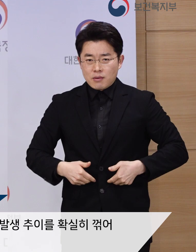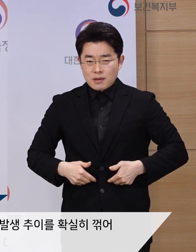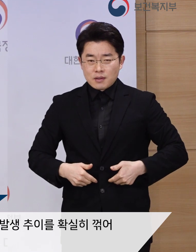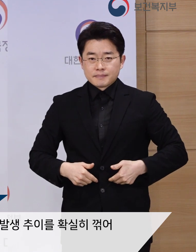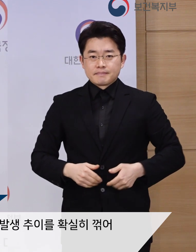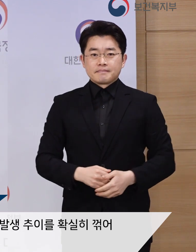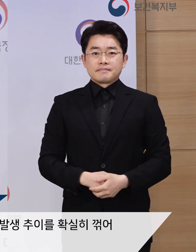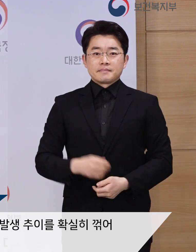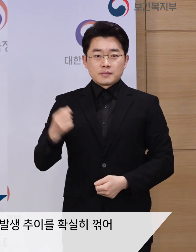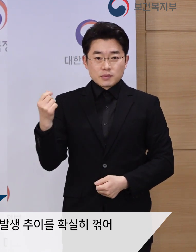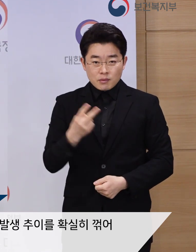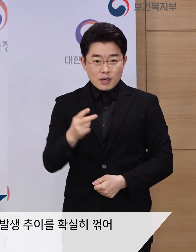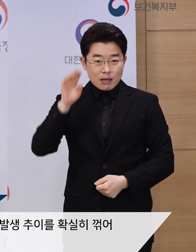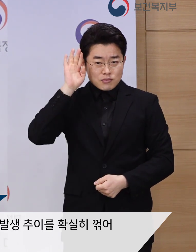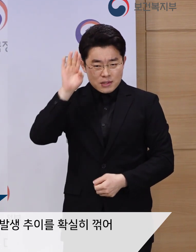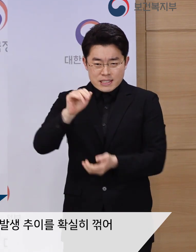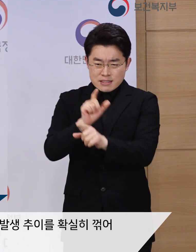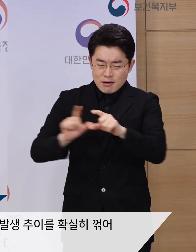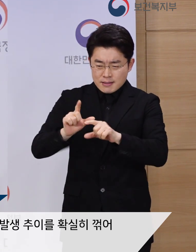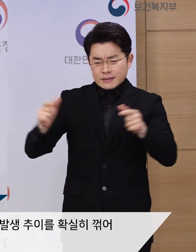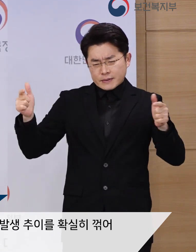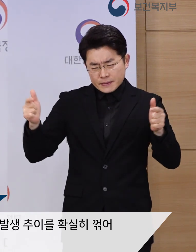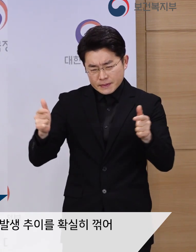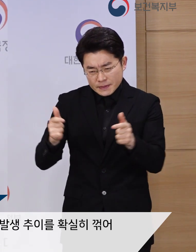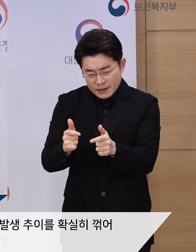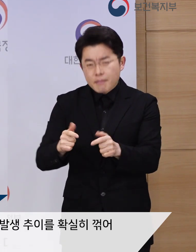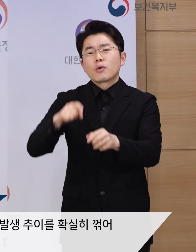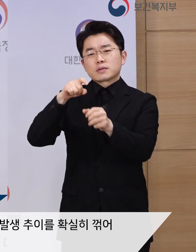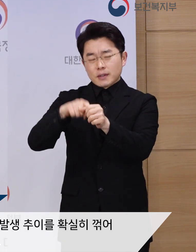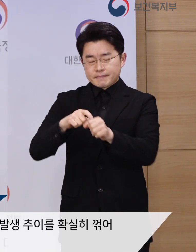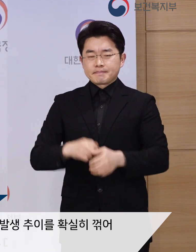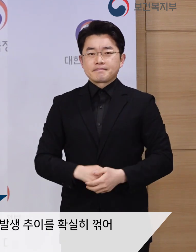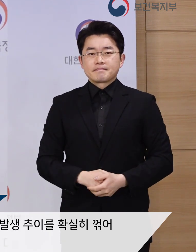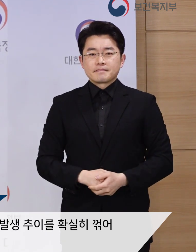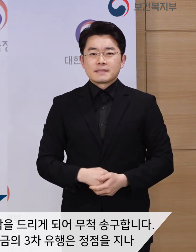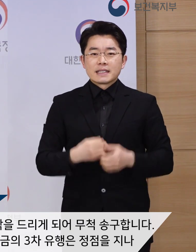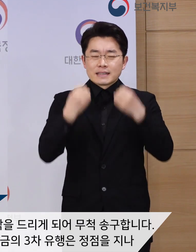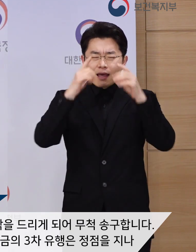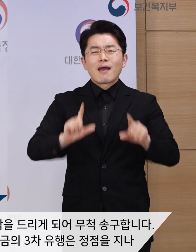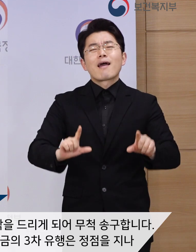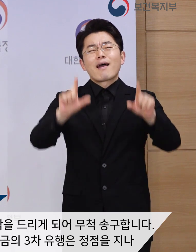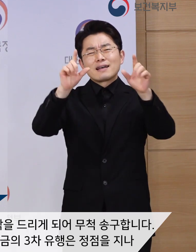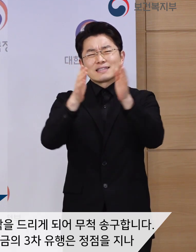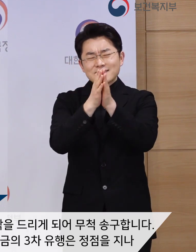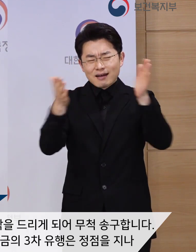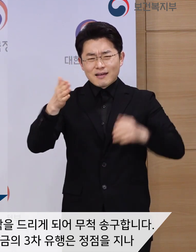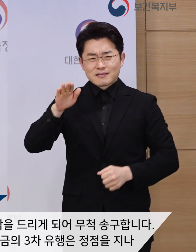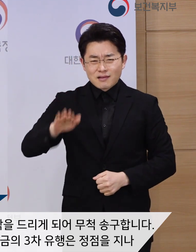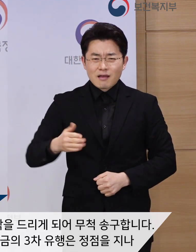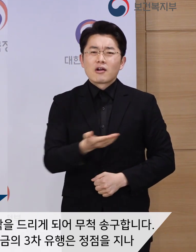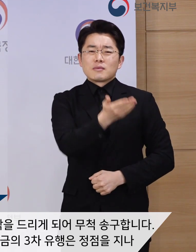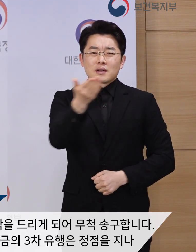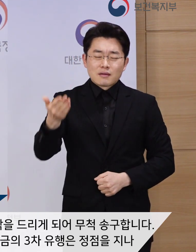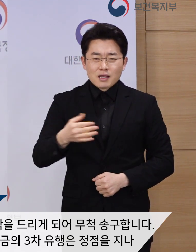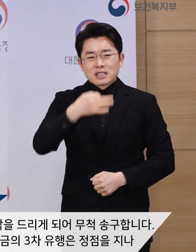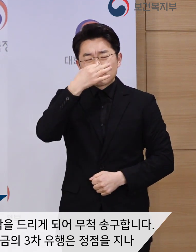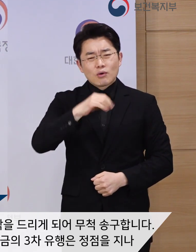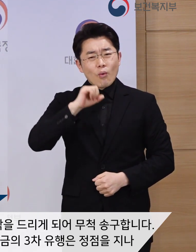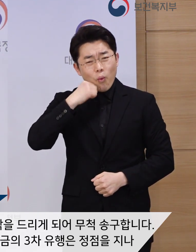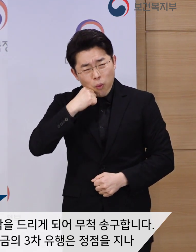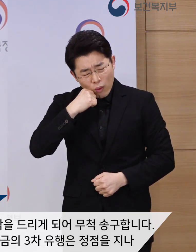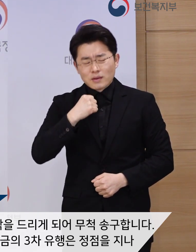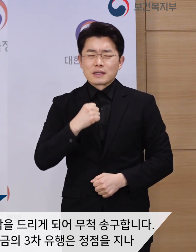꺾어 감소세로 전환시키고 계속 줄여나가는 것입니다. 새해 시작부터 국민 여러분들께